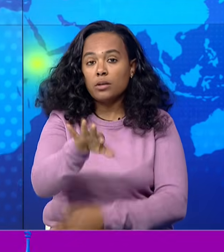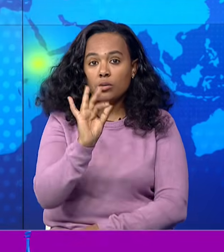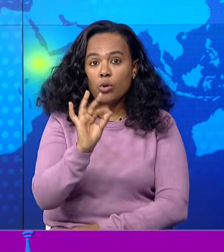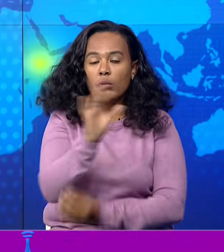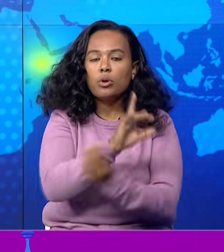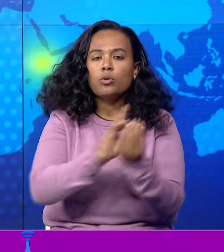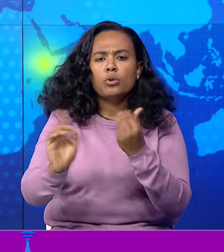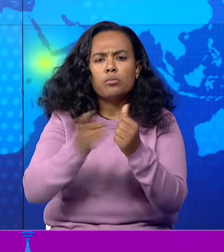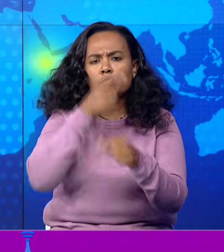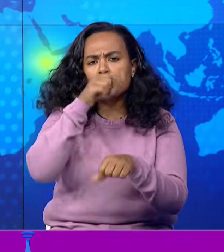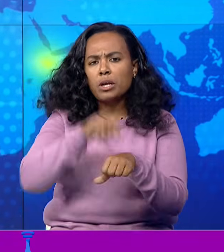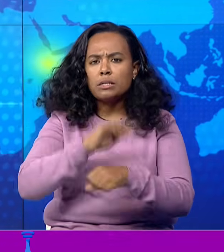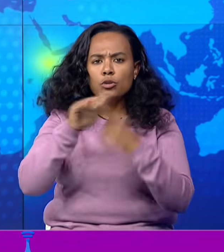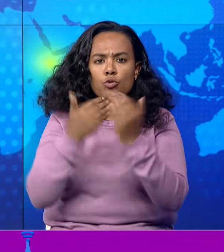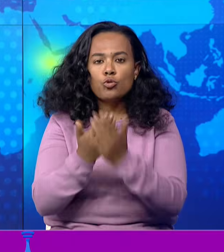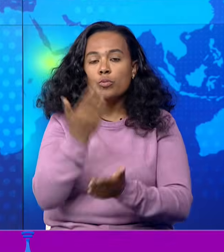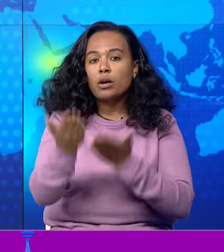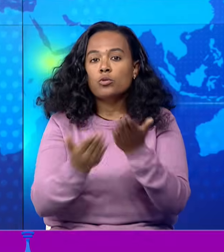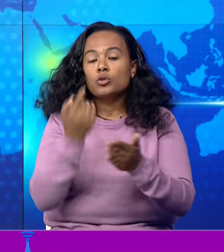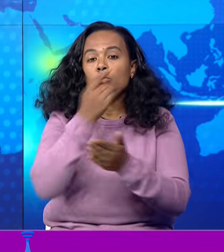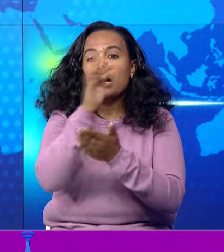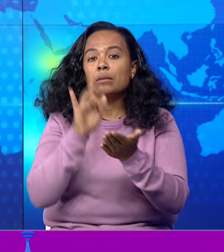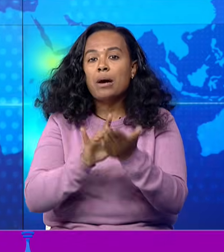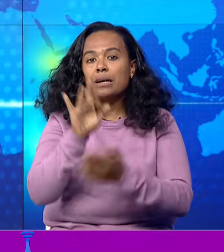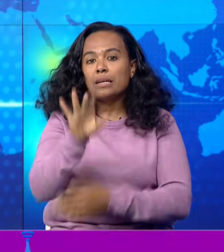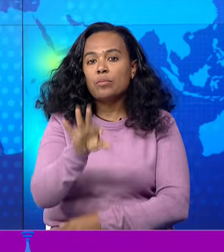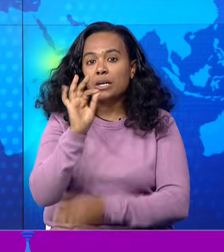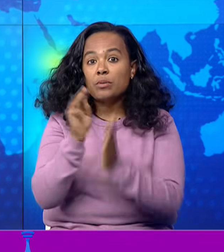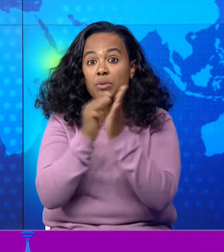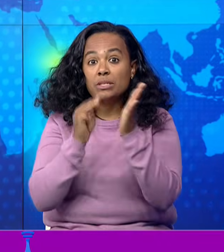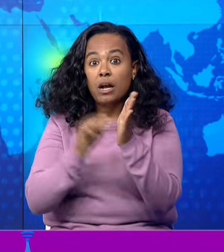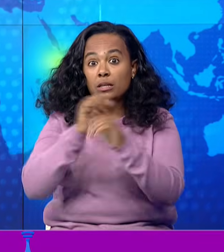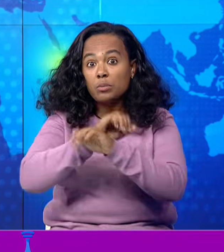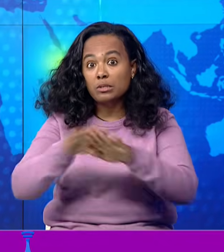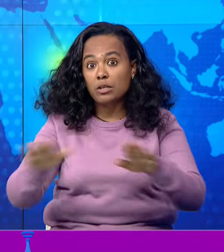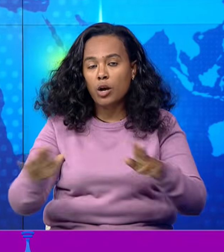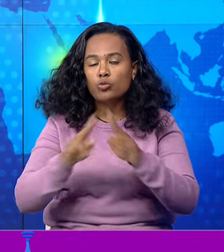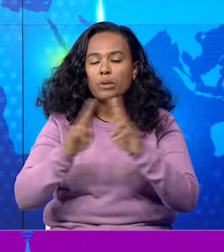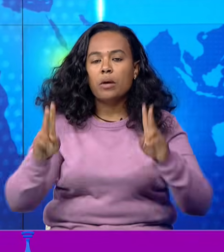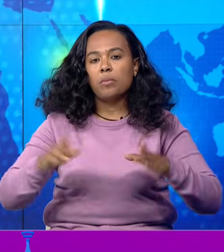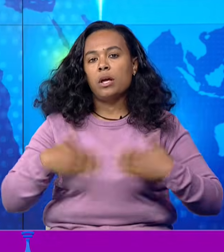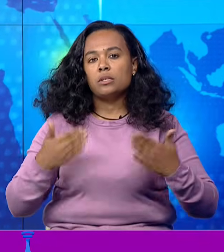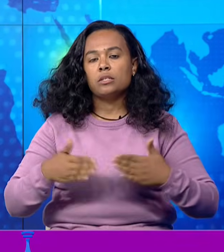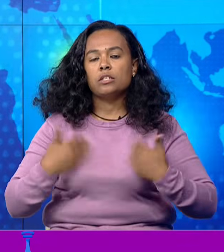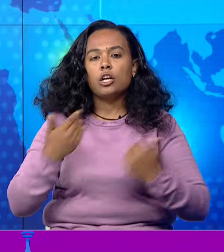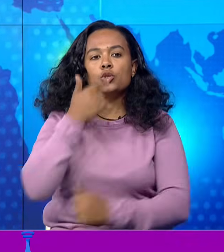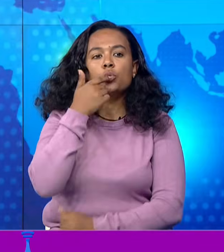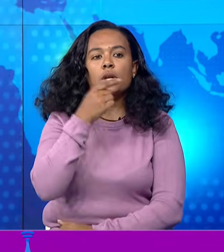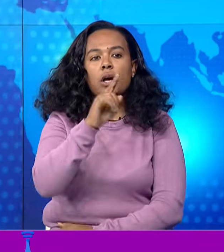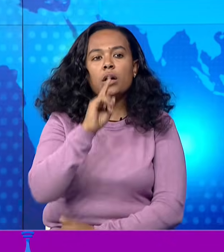በክልሉ ለመጀመሪያ ጊዜ ሁሉም አገልግሎቶች በአንድ ማዕከል የሚገኝበት ስርዓት መዘርጋቱ እጅግ እንዳስደሰታቸው